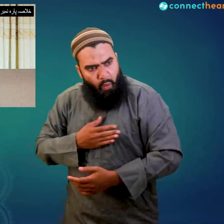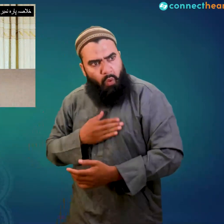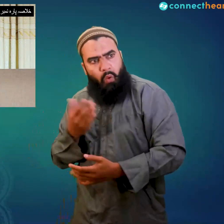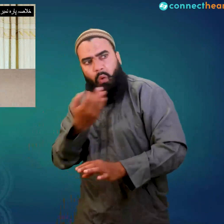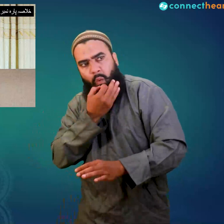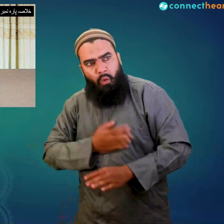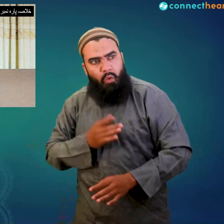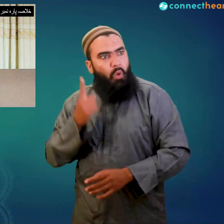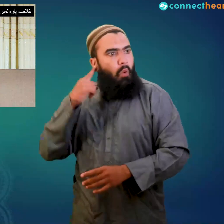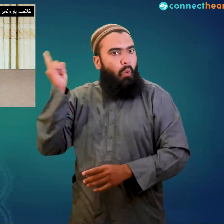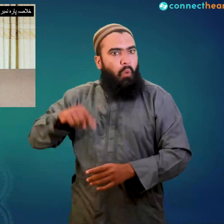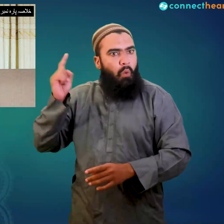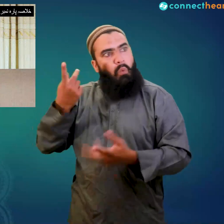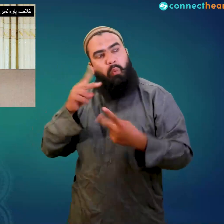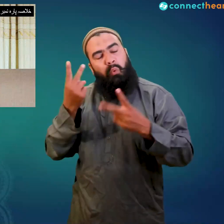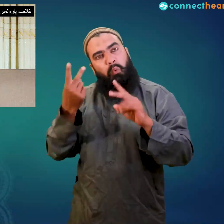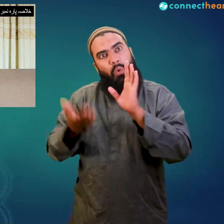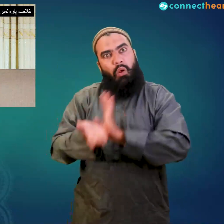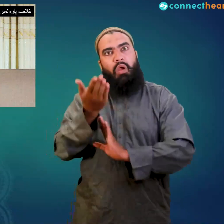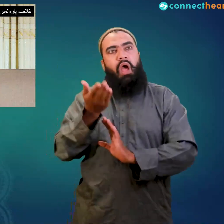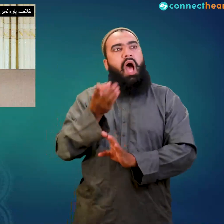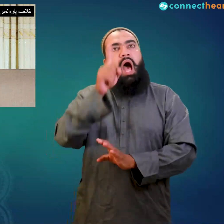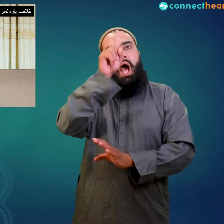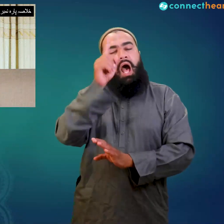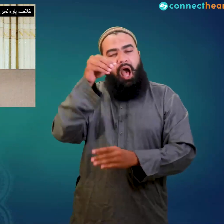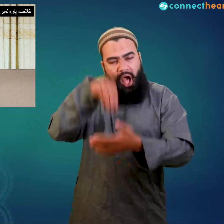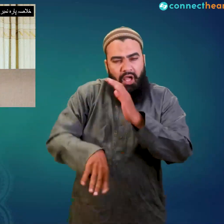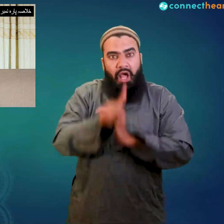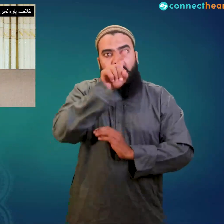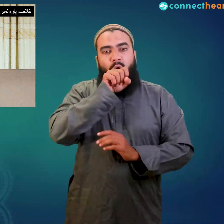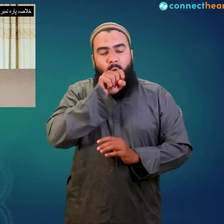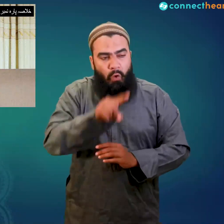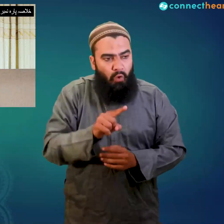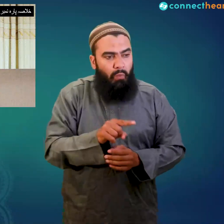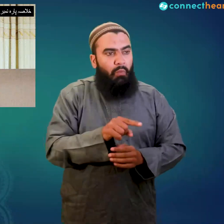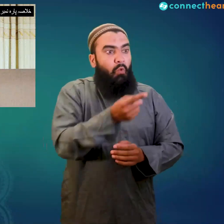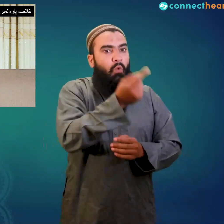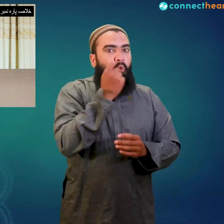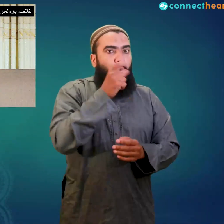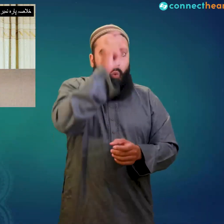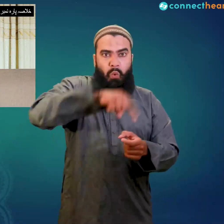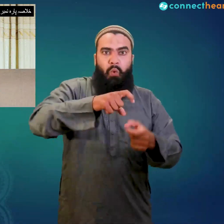کے نتیجے میں وہ اپنے خزانوں سمیت زمین میں دھسا دیا گیا۔